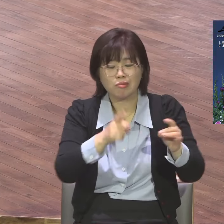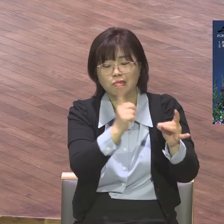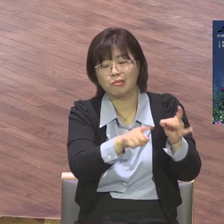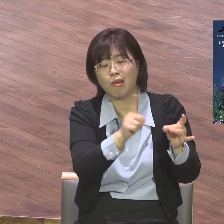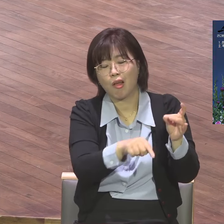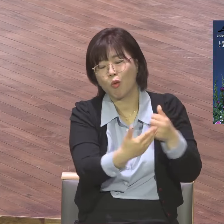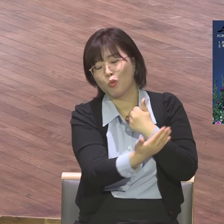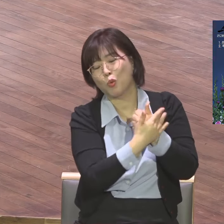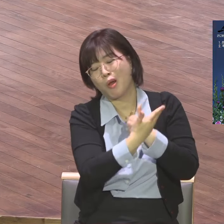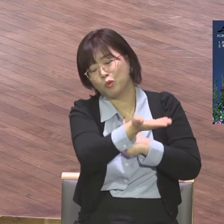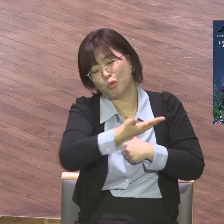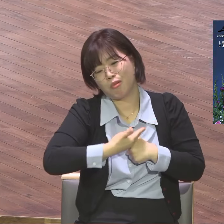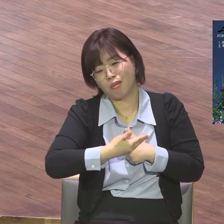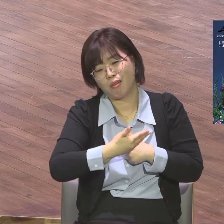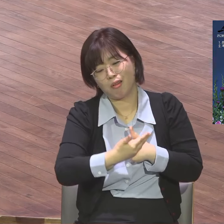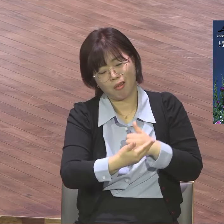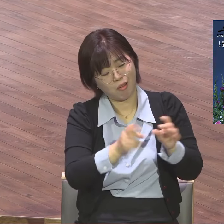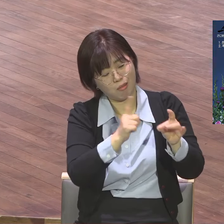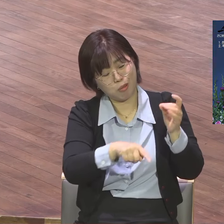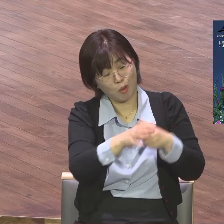교회 돌아오는지 몰라. 저 시골인데